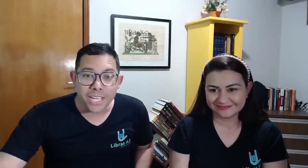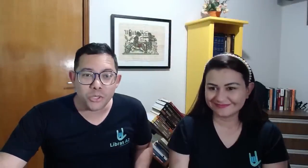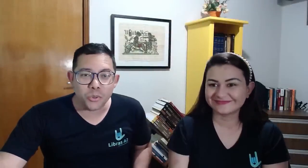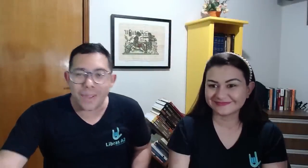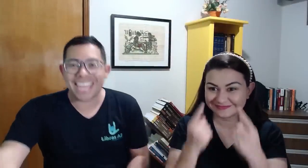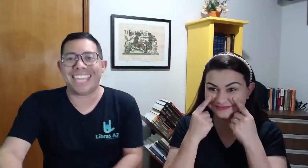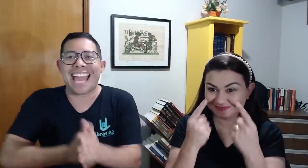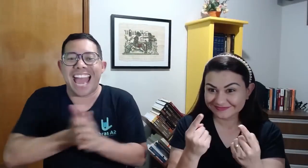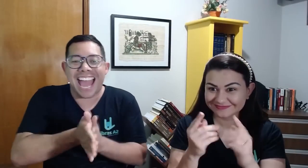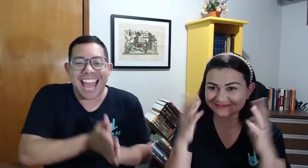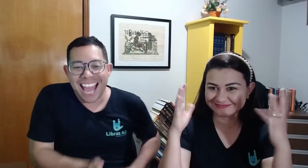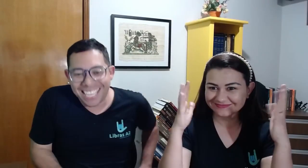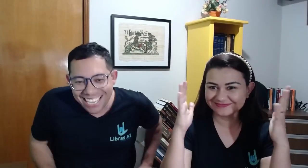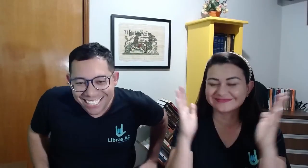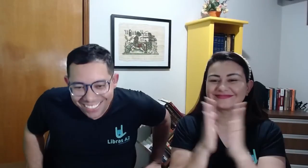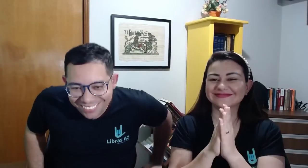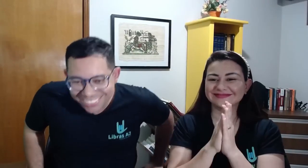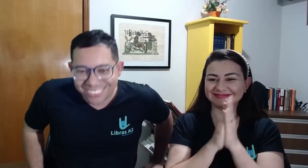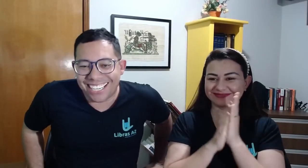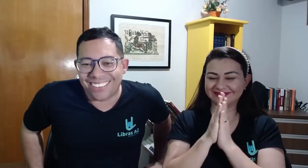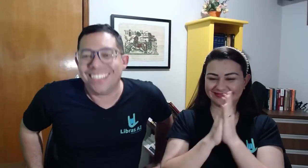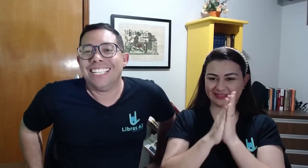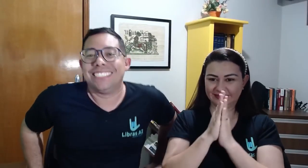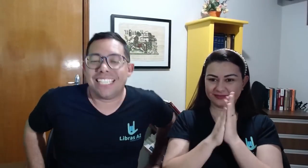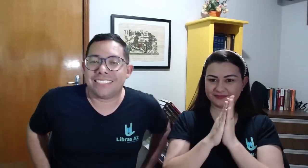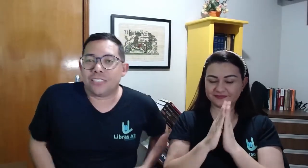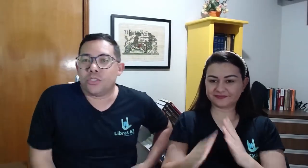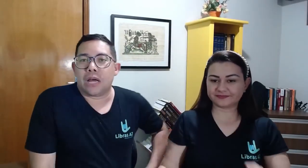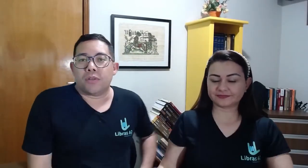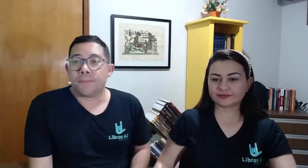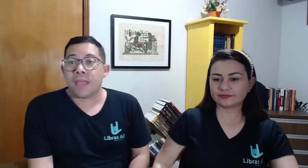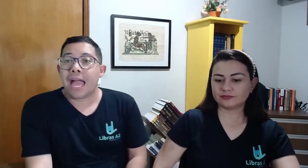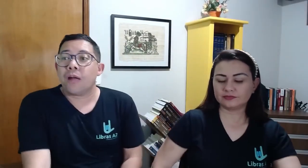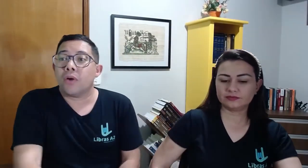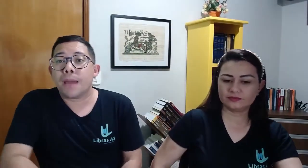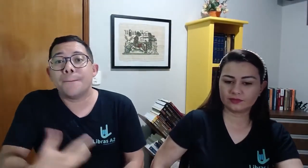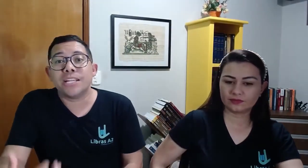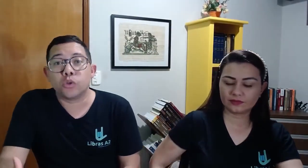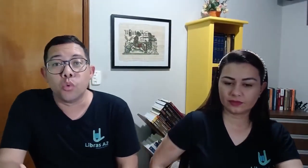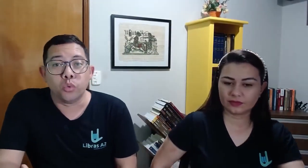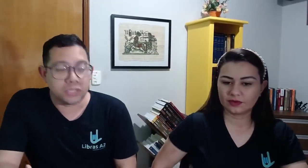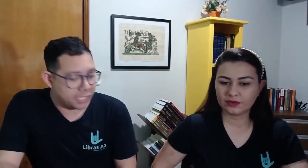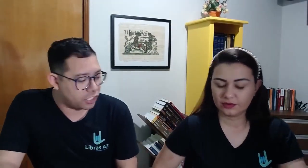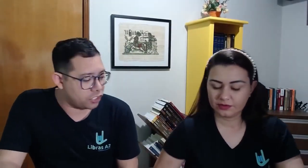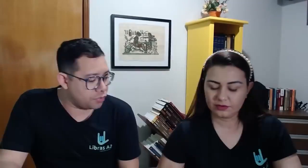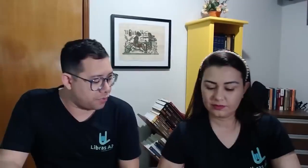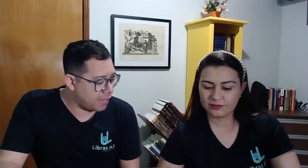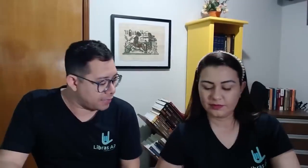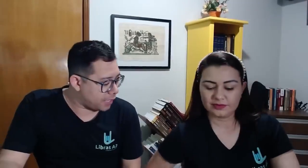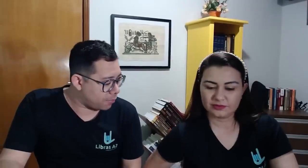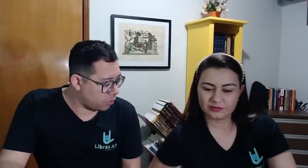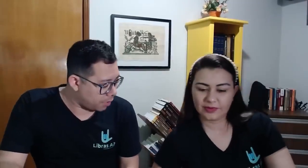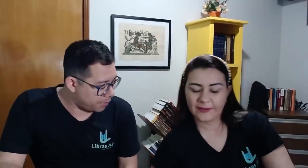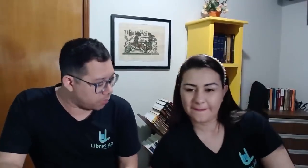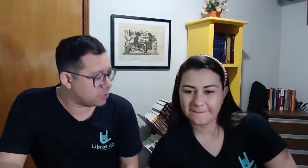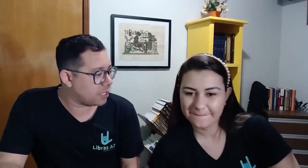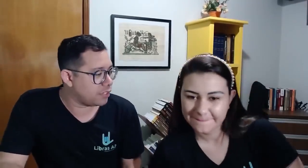Muito bem! E aí, pessoal? Sensacional, né? Agora a pergunta que a gente faz, Keren, qual que é a pergunta que a gente